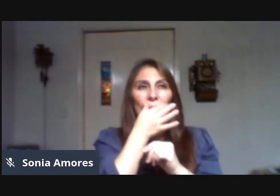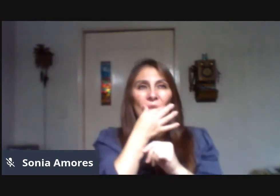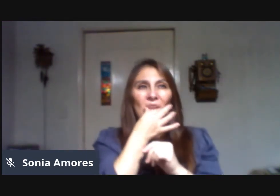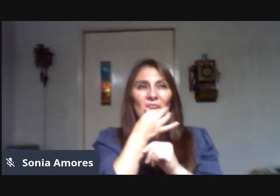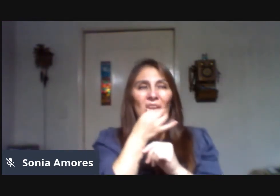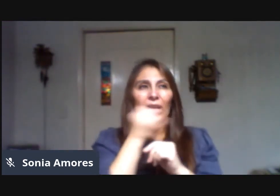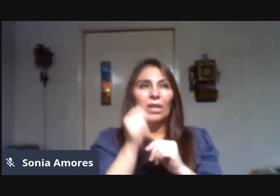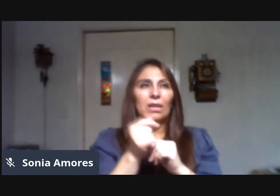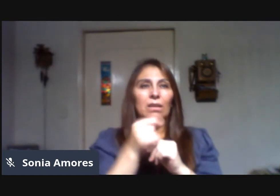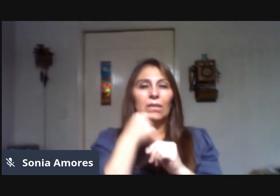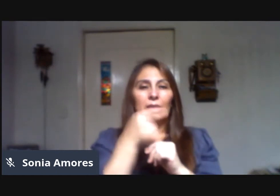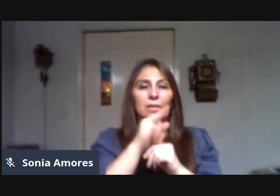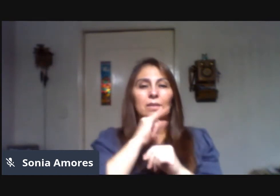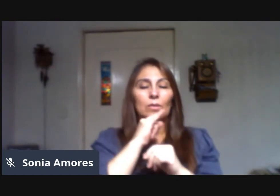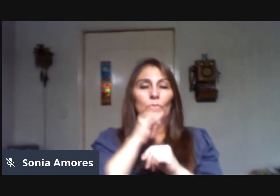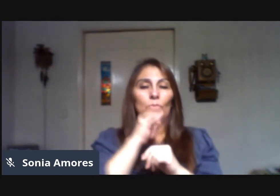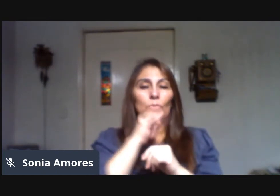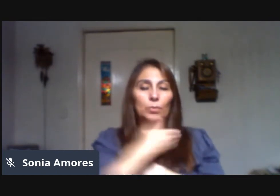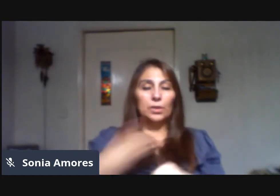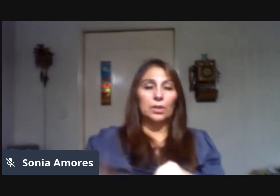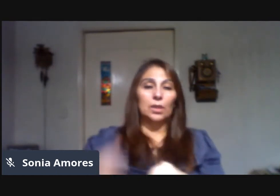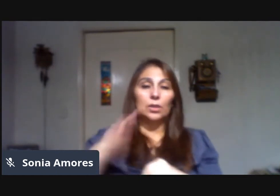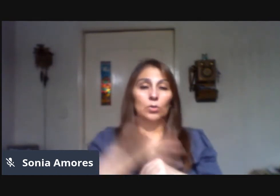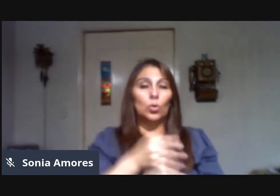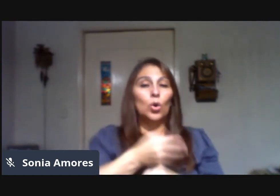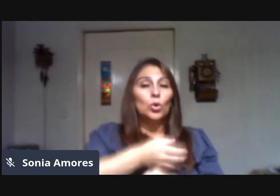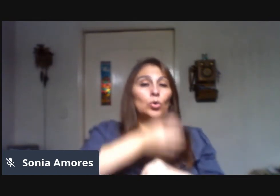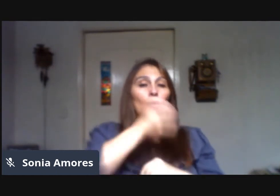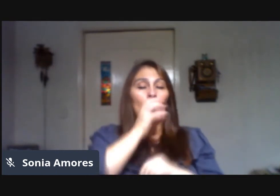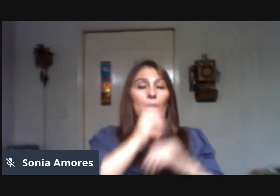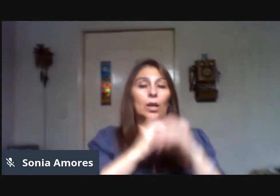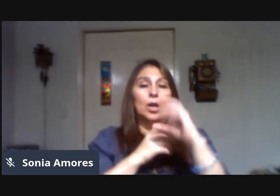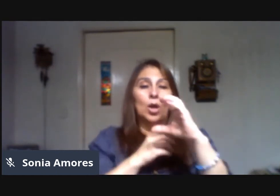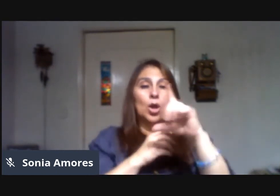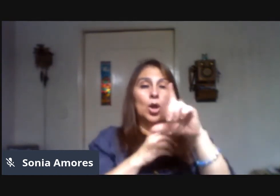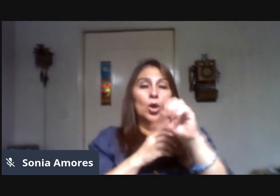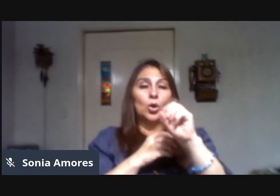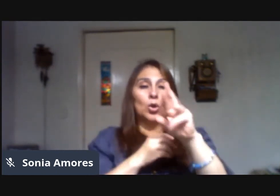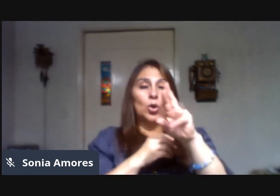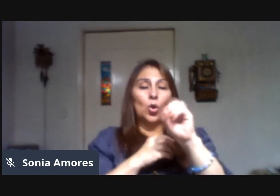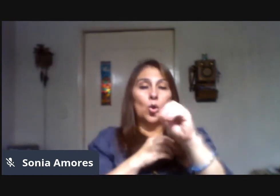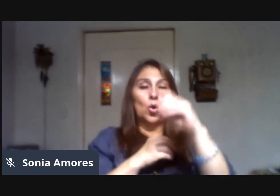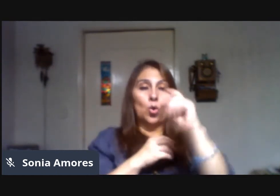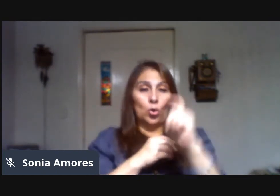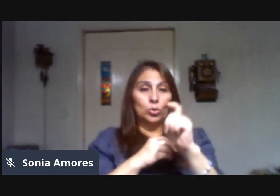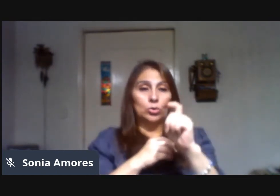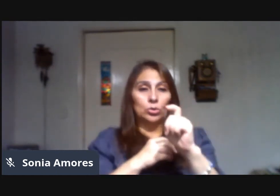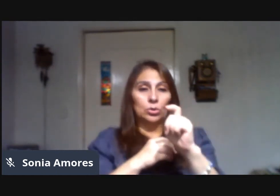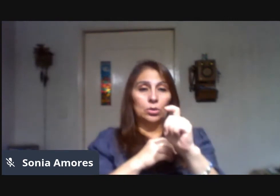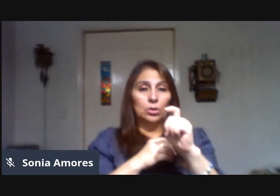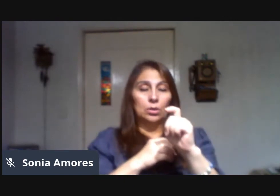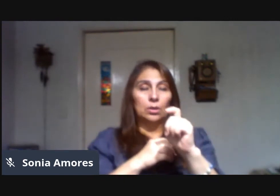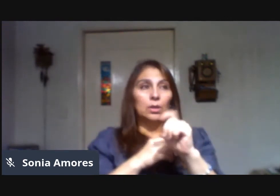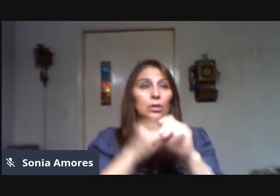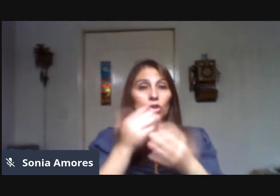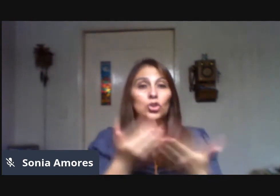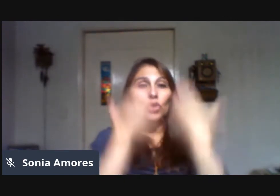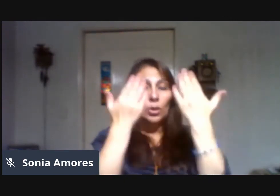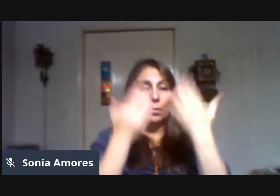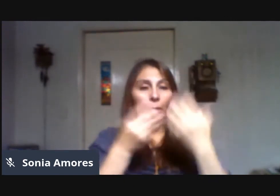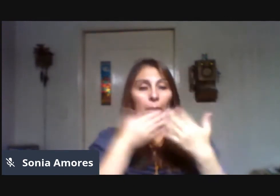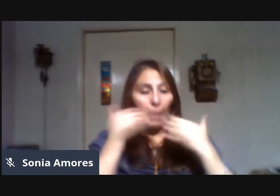contagios, y eso fue el resultado de masivas intoxicaciones en Estados Unidos, o en Brasil